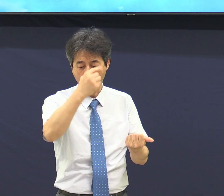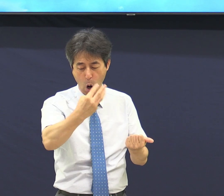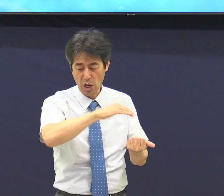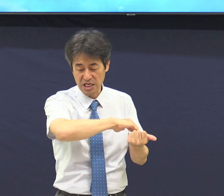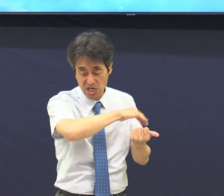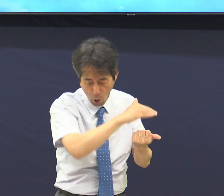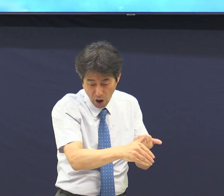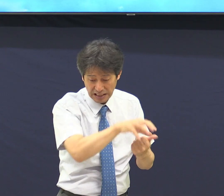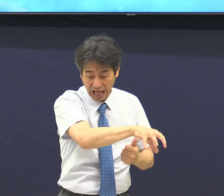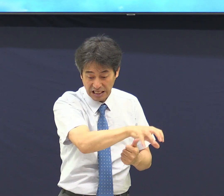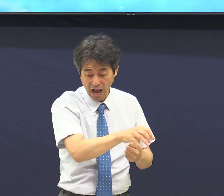수월에